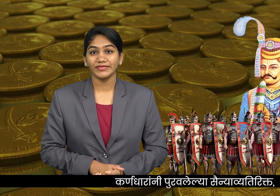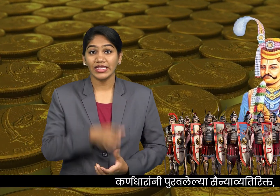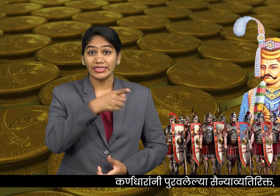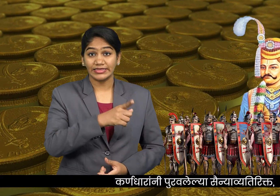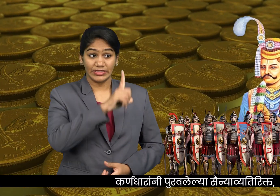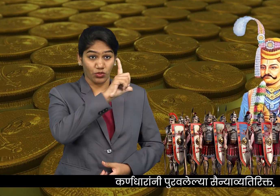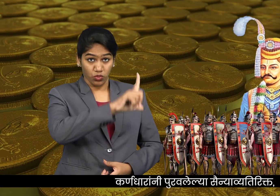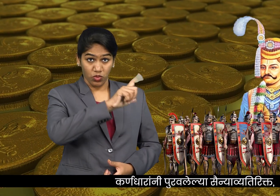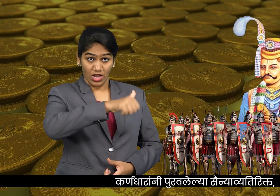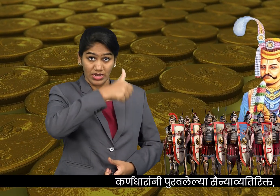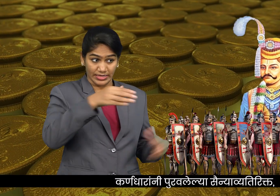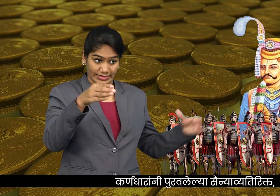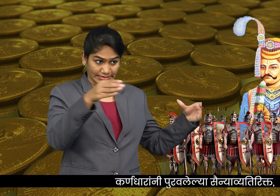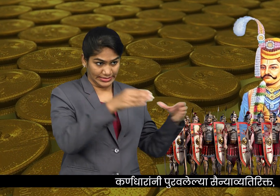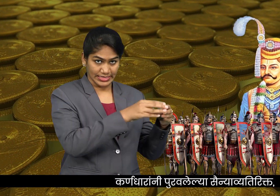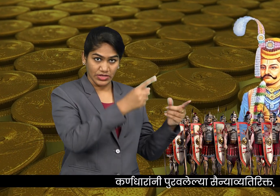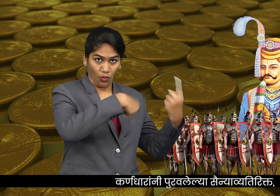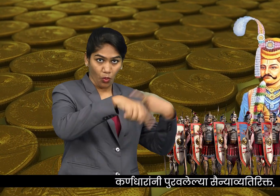कर्णधाराने